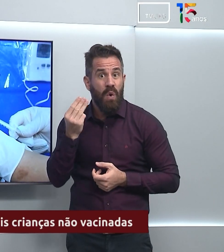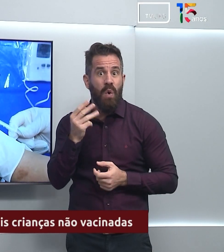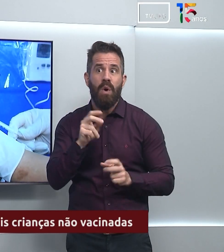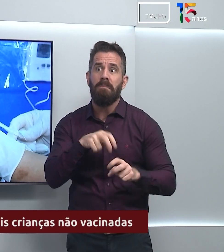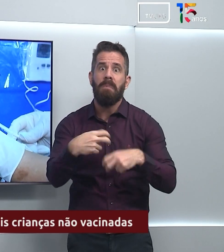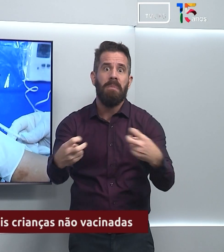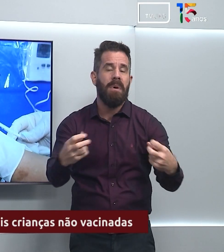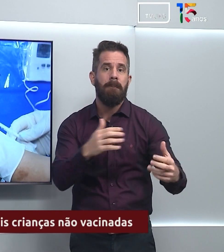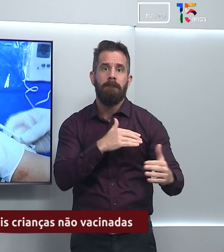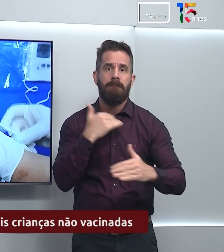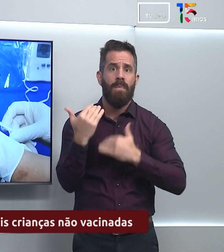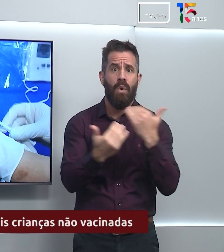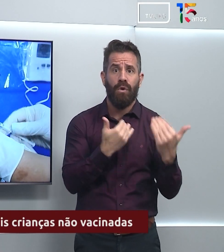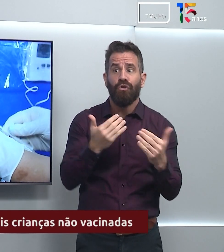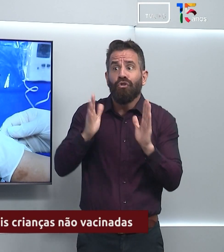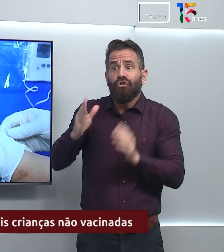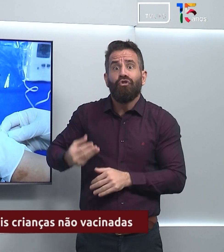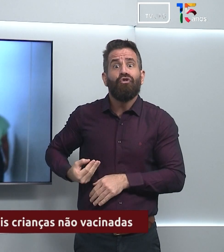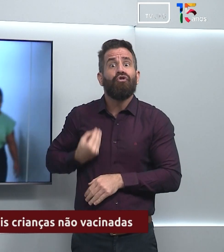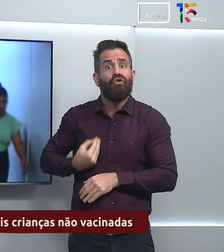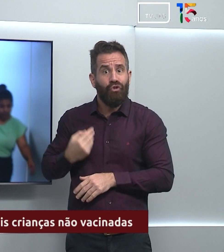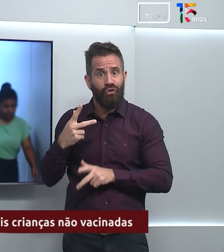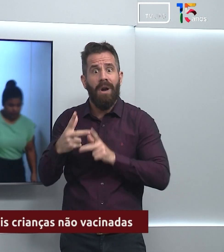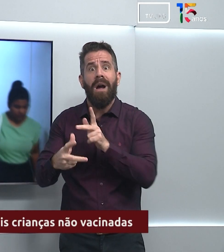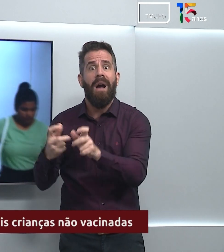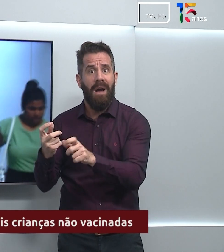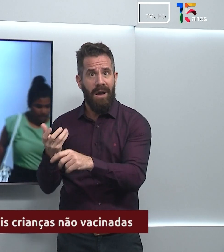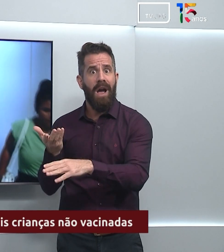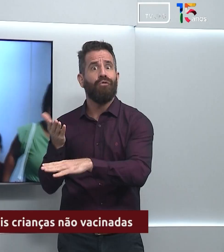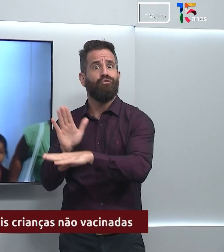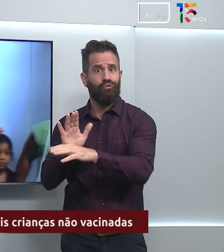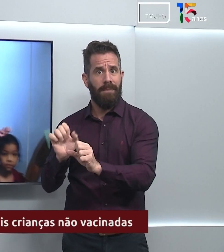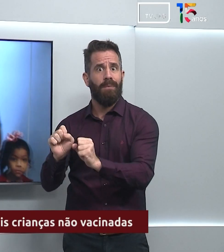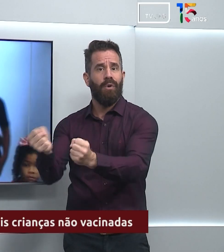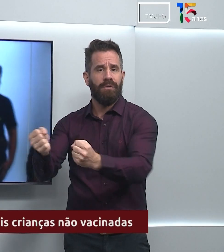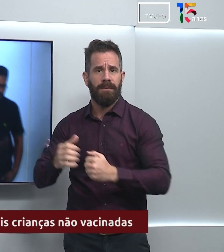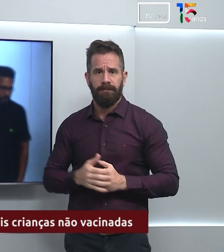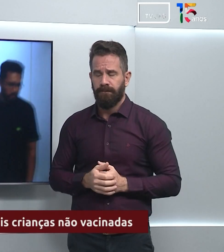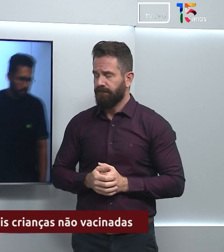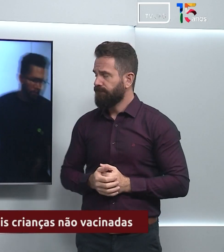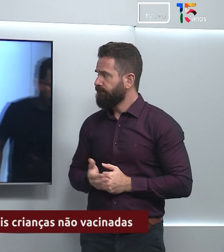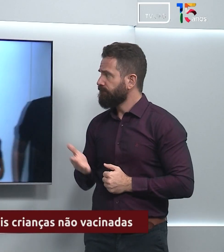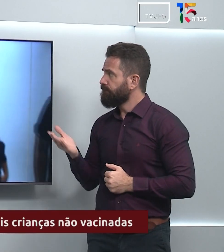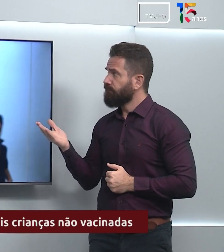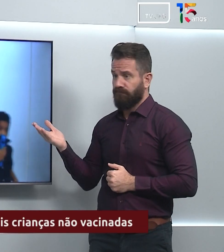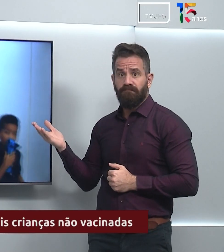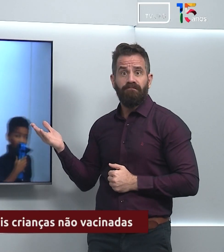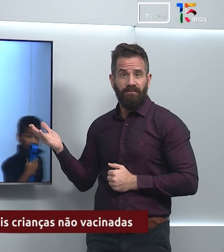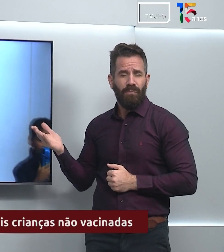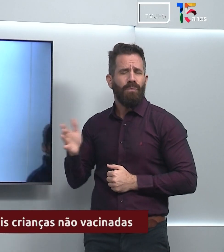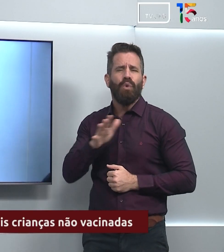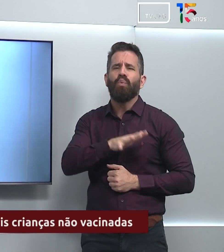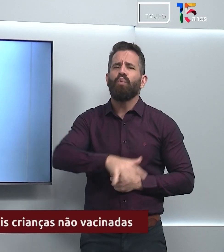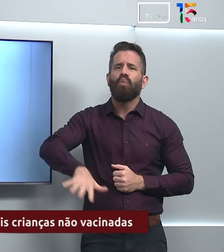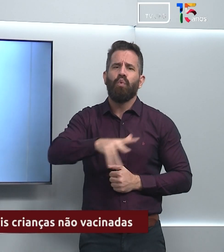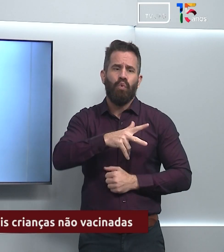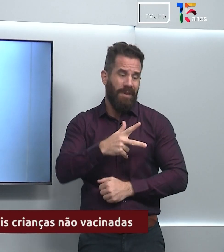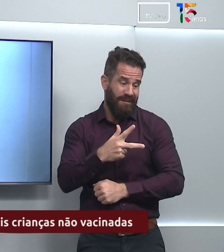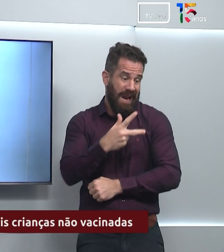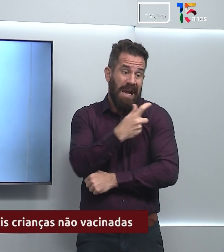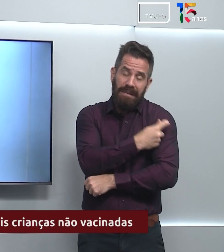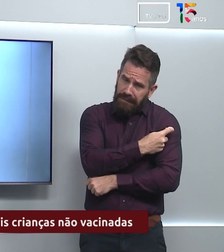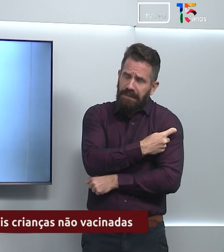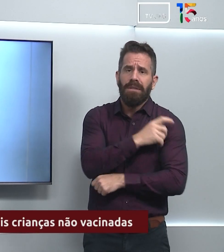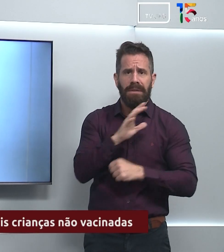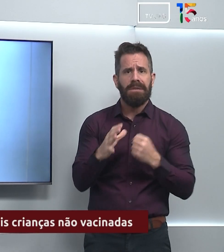que já possuem cobertura vacinal. As vacinas, elas são seguras, todas as vacinas elas são produzidas